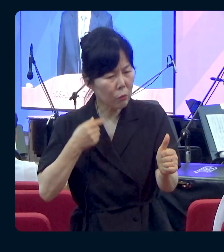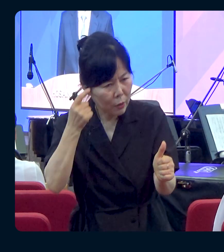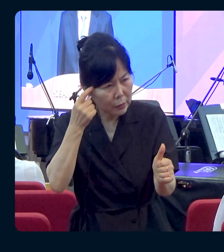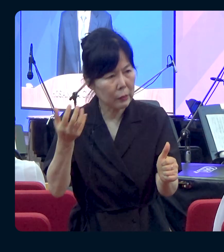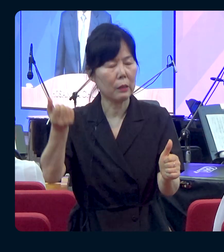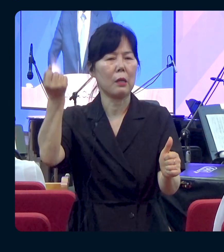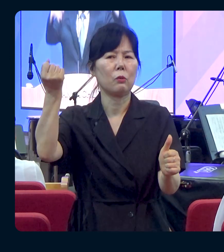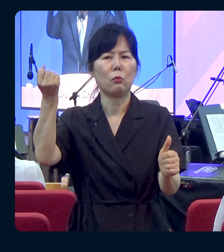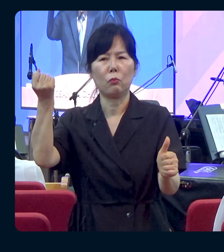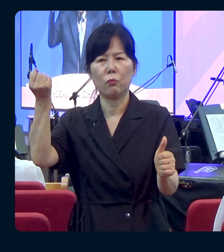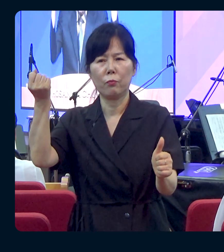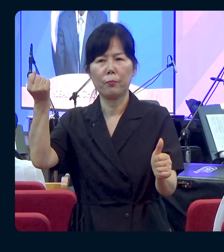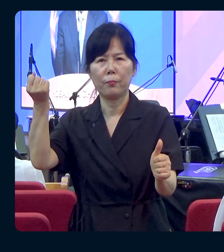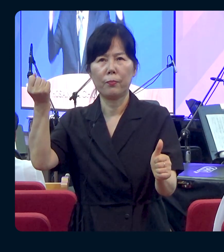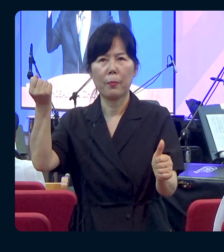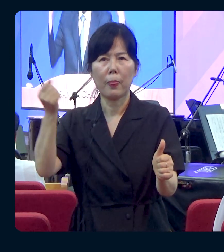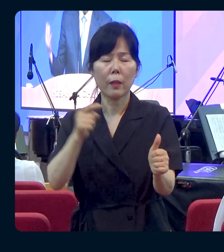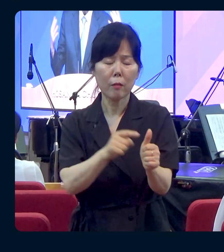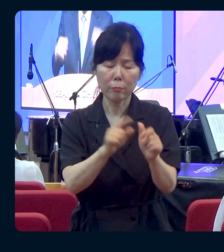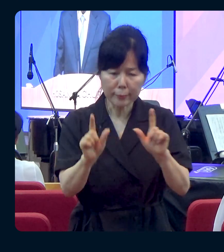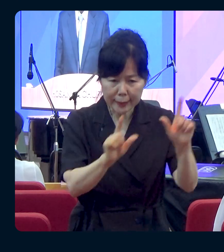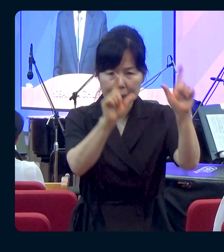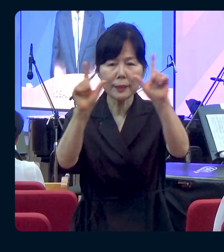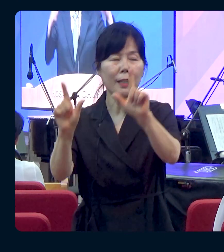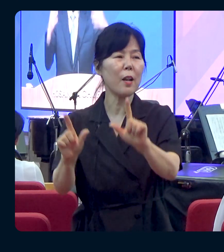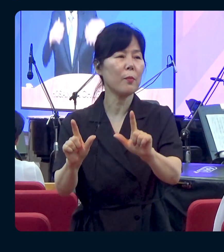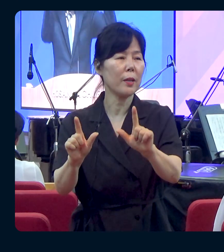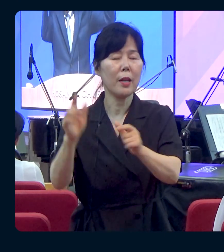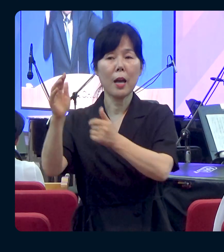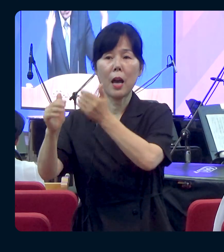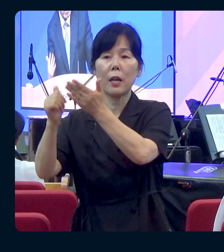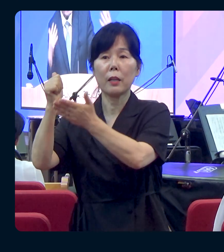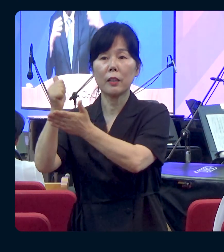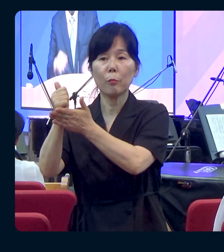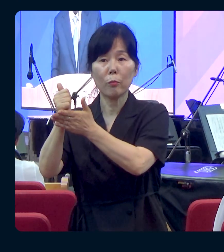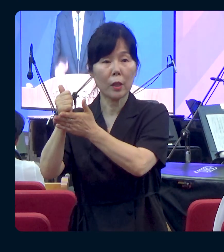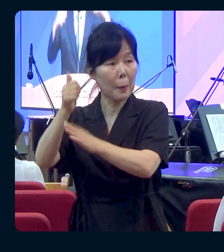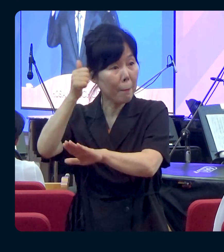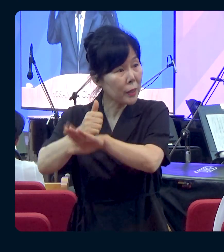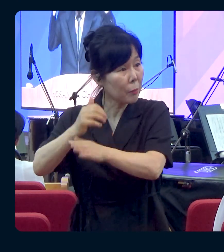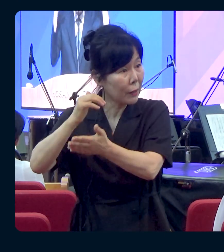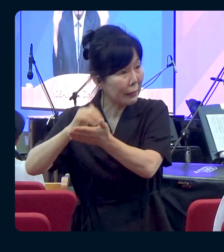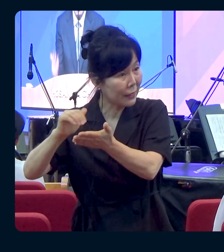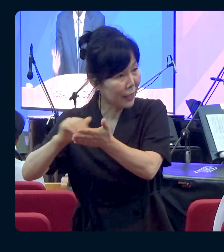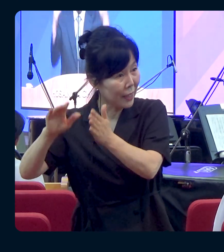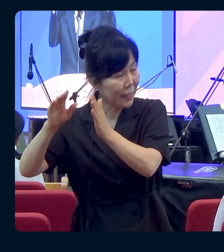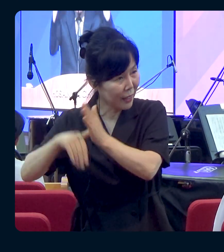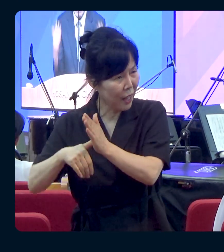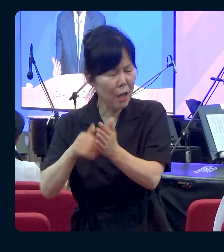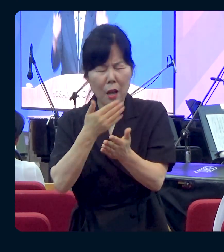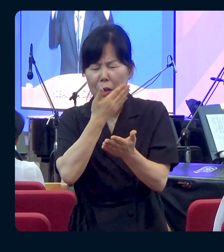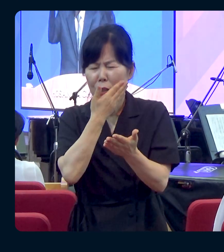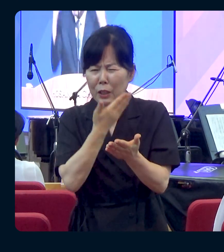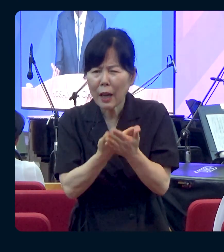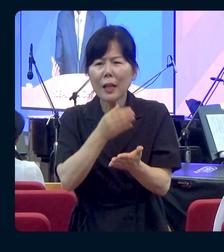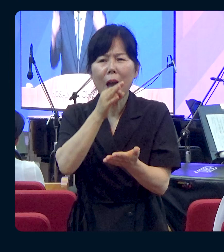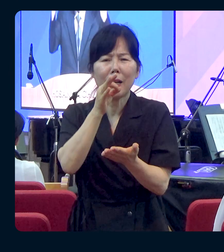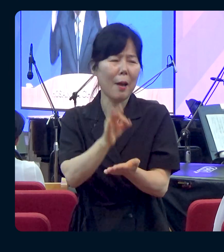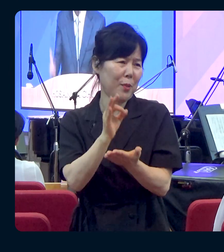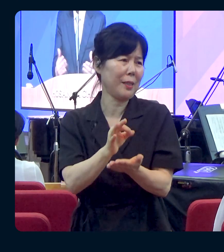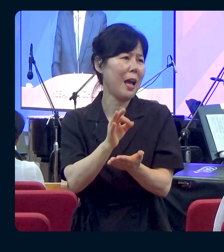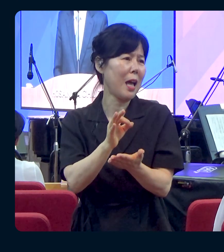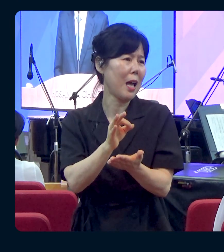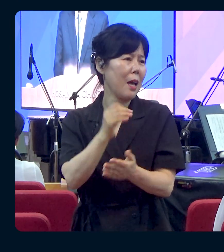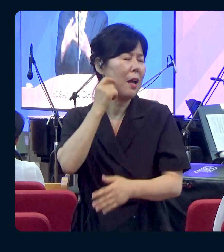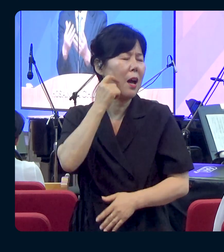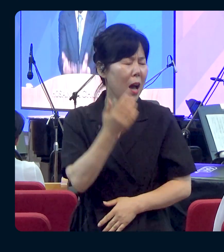만족하게 여길 것이요. 예, 그의 그 삶이 하나님께서 그 삶을 결산했을 때 정말 귀하고